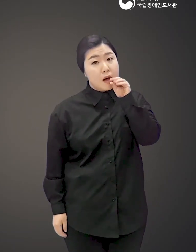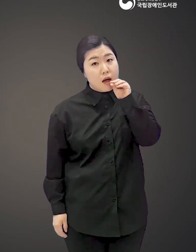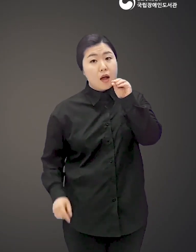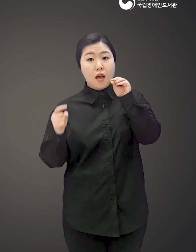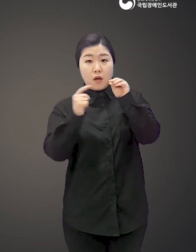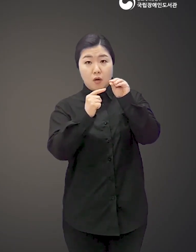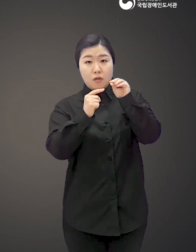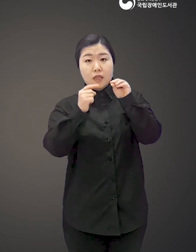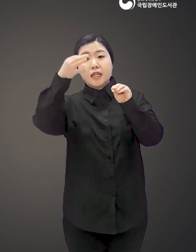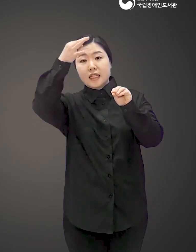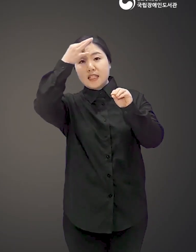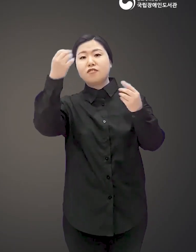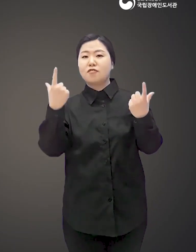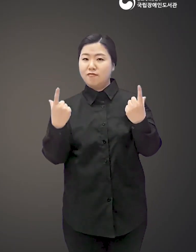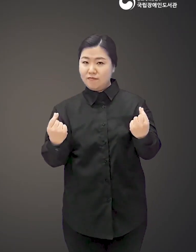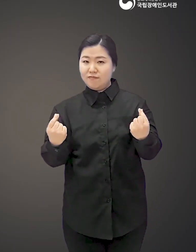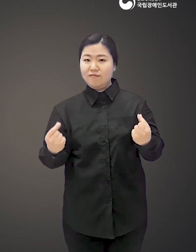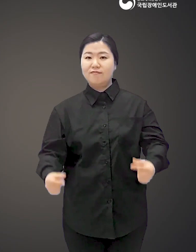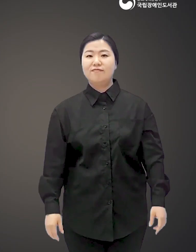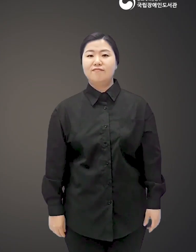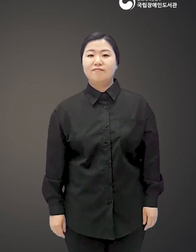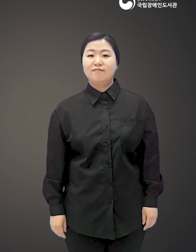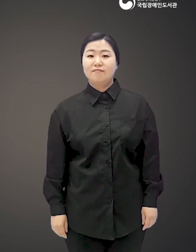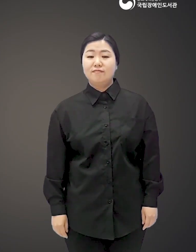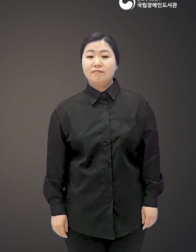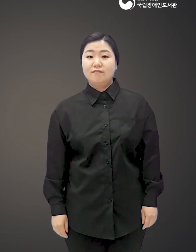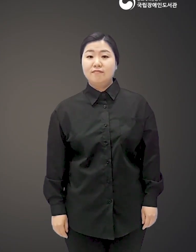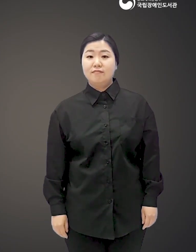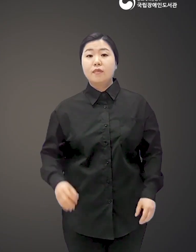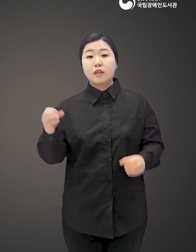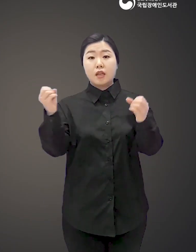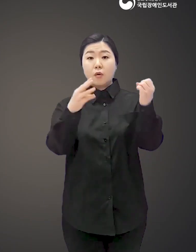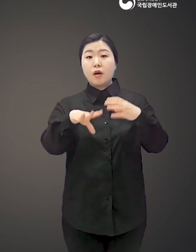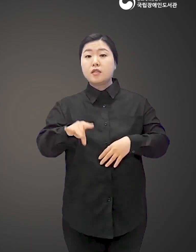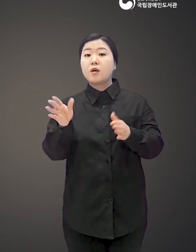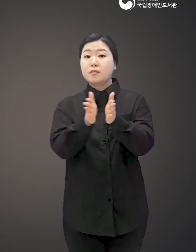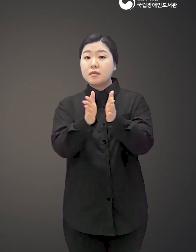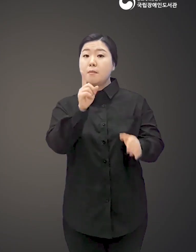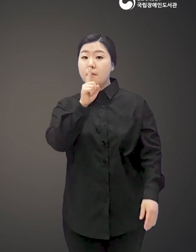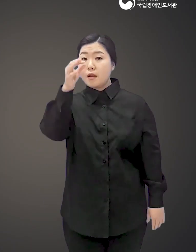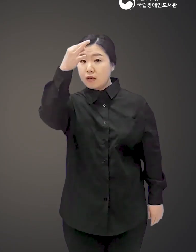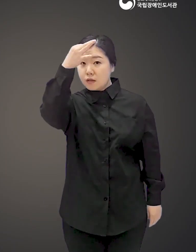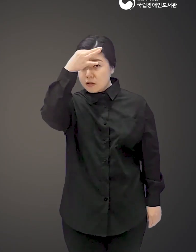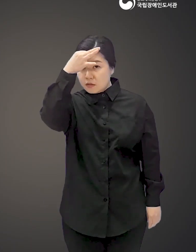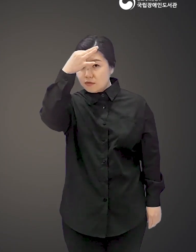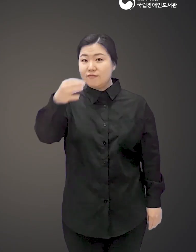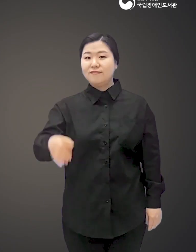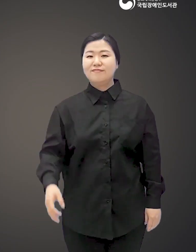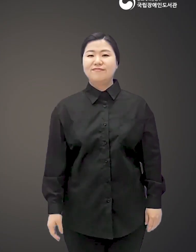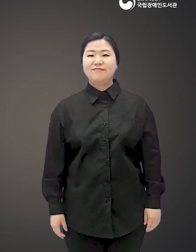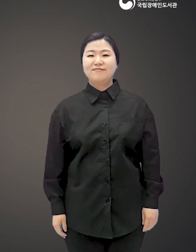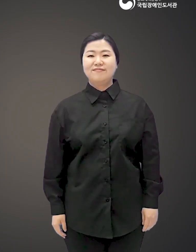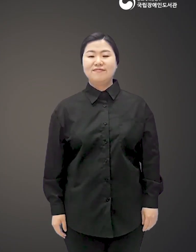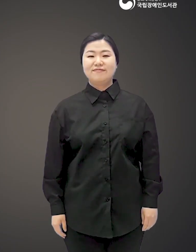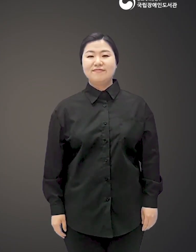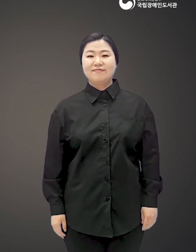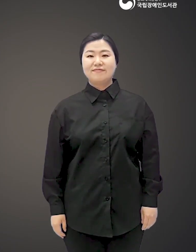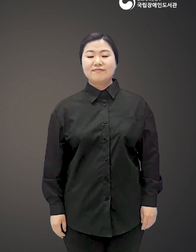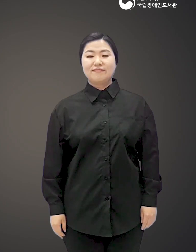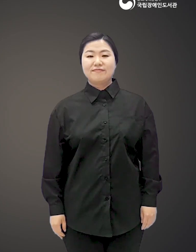이처럼 말하기도 일종의 기술이다. 대화의 물꼬를 트는 말하기